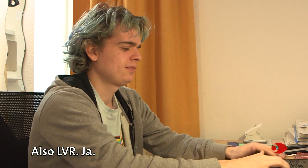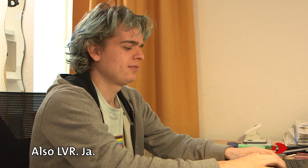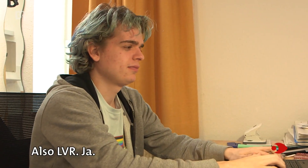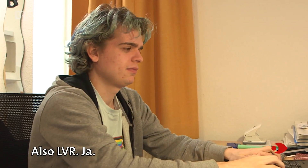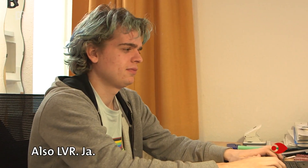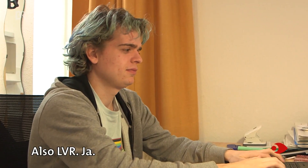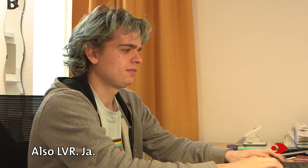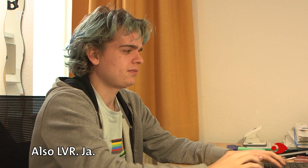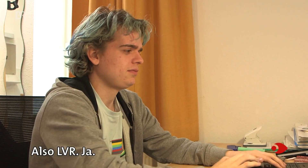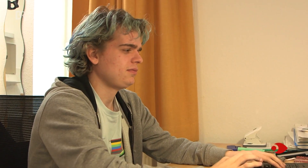Also LVR, ja?